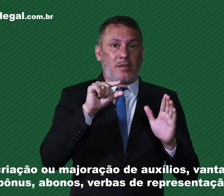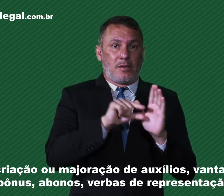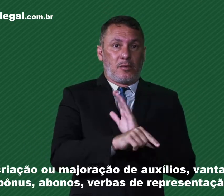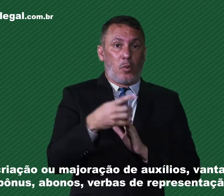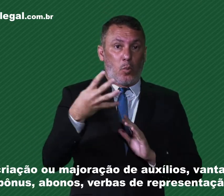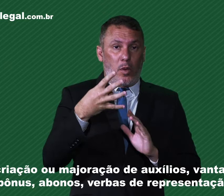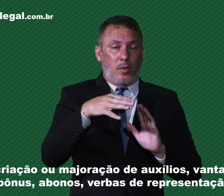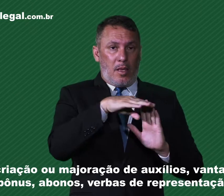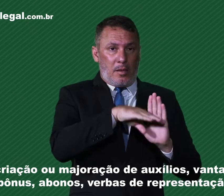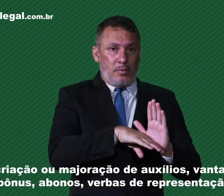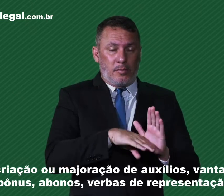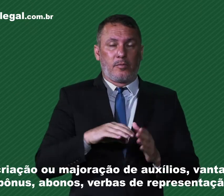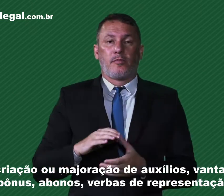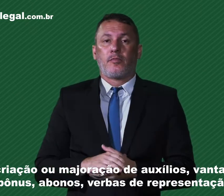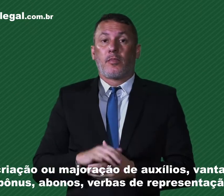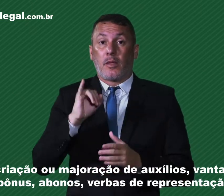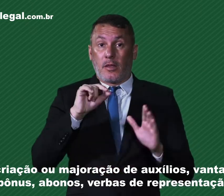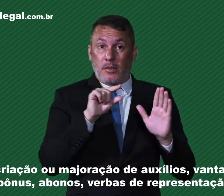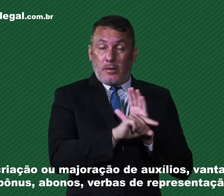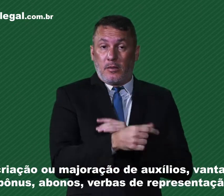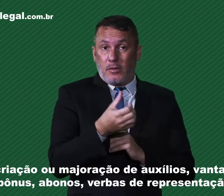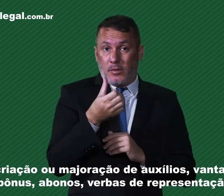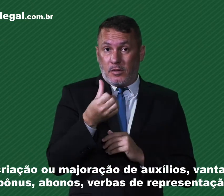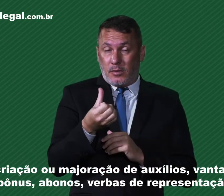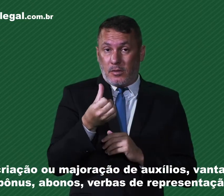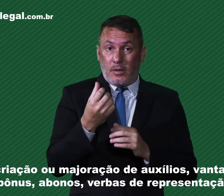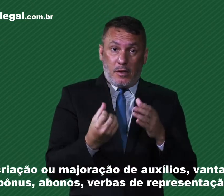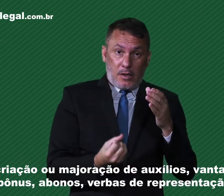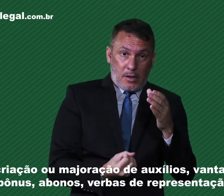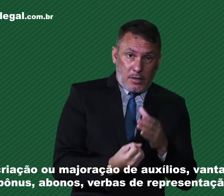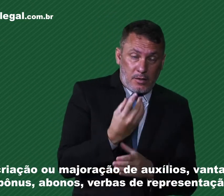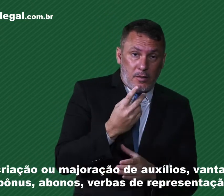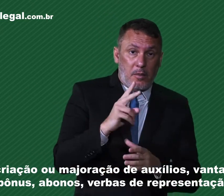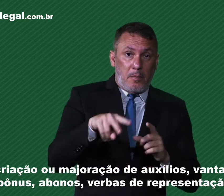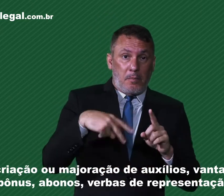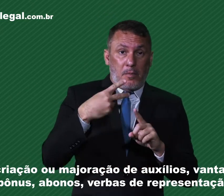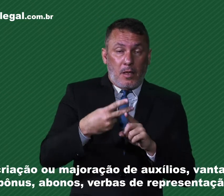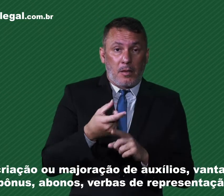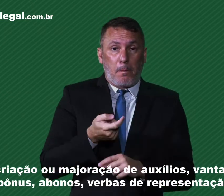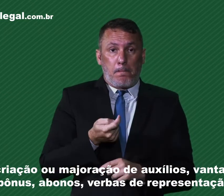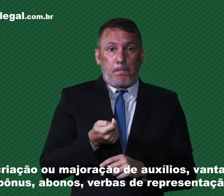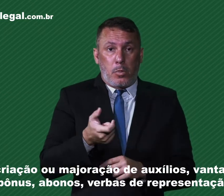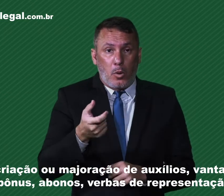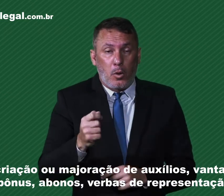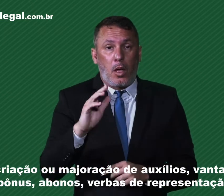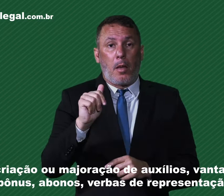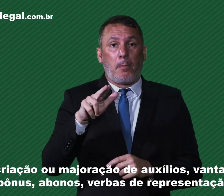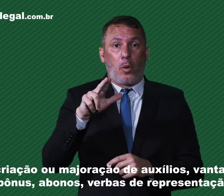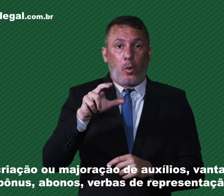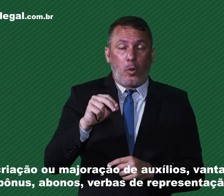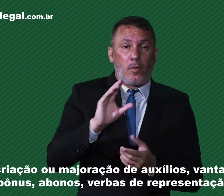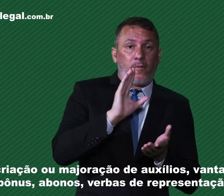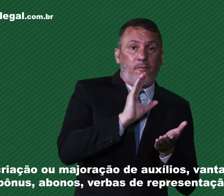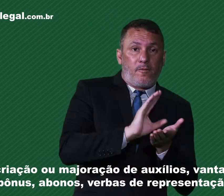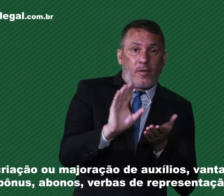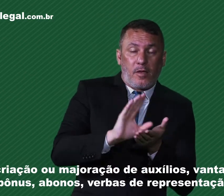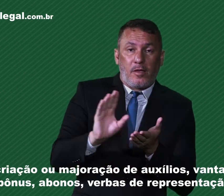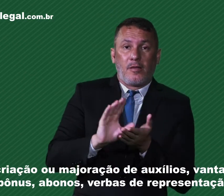criação ou majoração de auxílios vantagens bônus a bônus verbas de representação